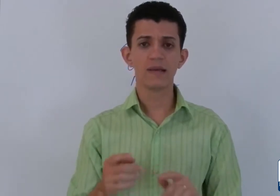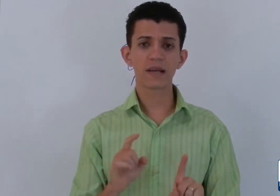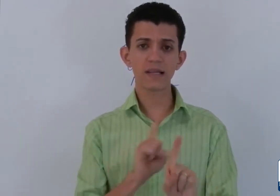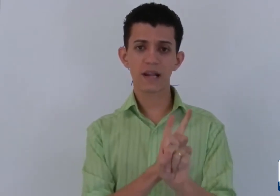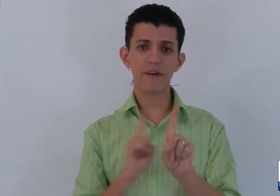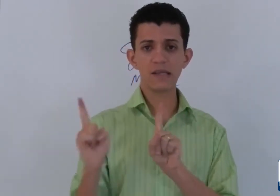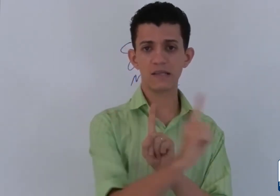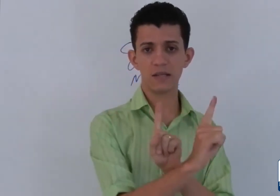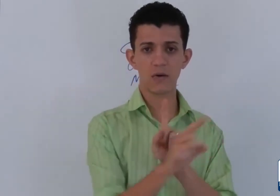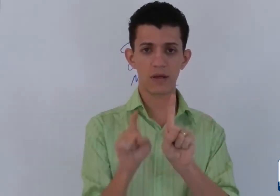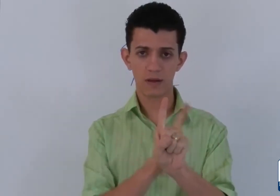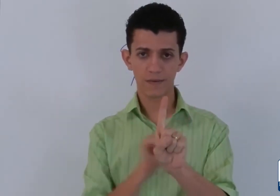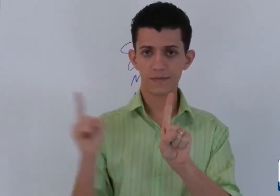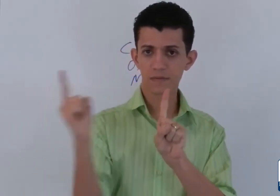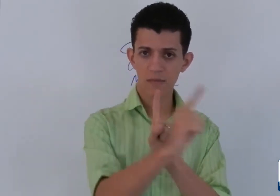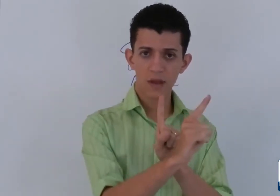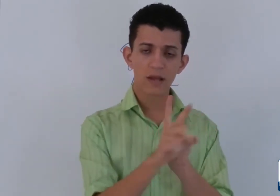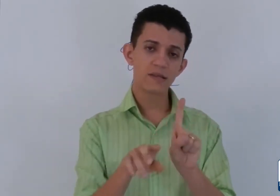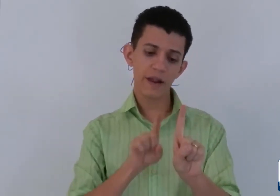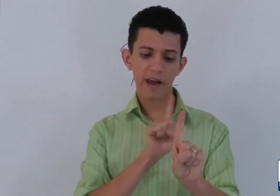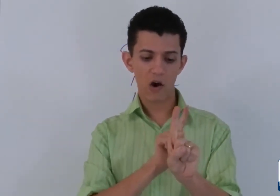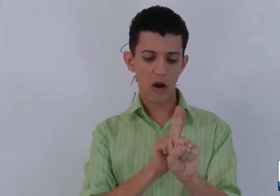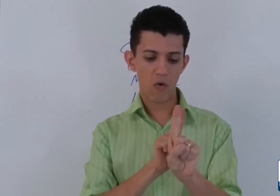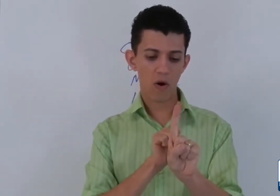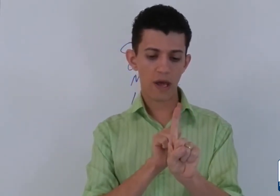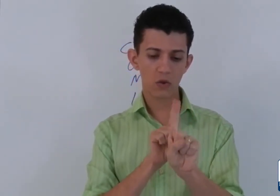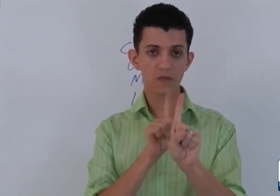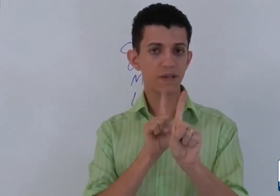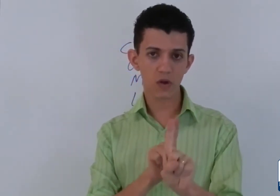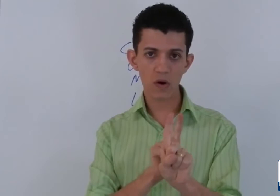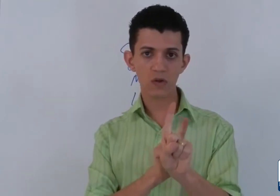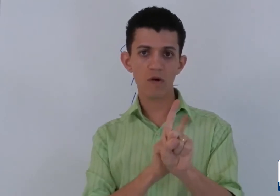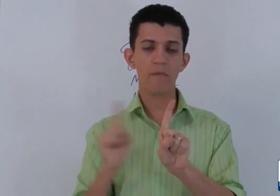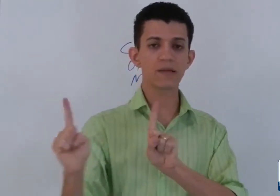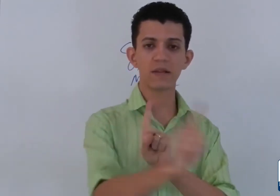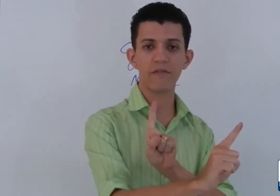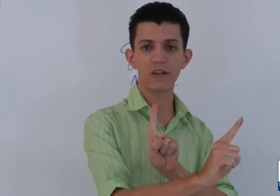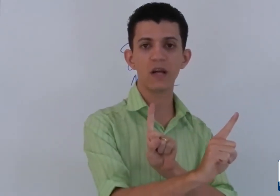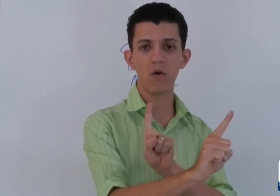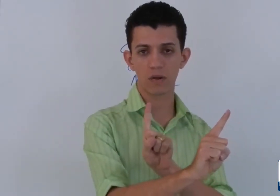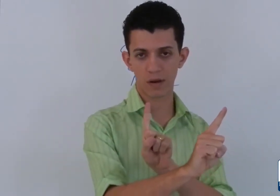Você quer escrever esse sinal aqui, que seria duas pessoas, uma passando na frente da outra.